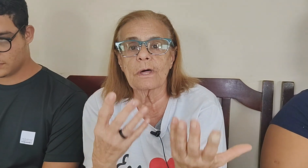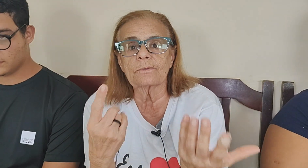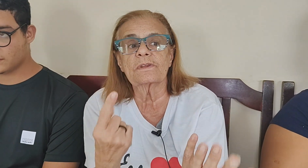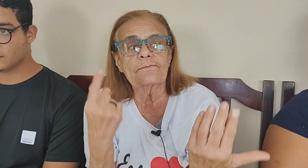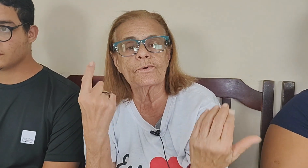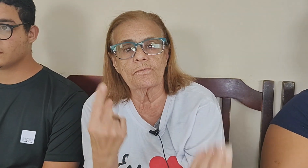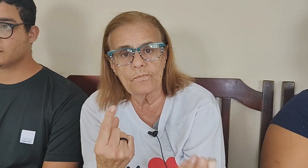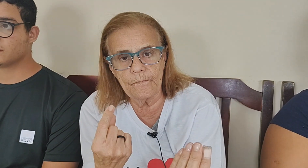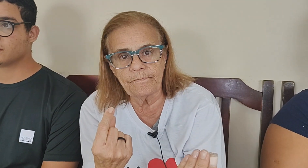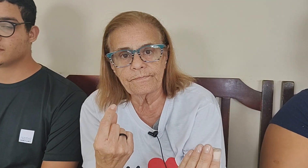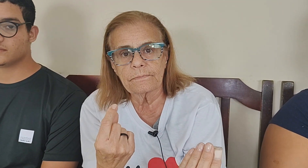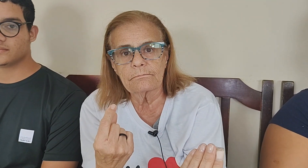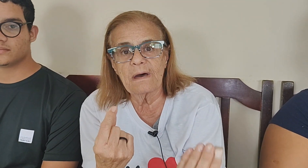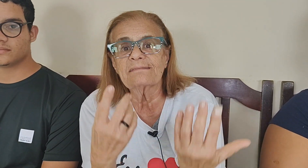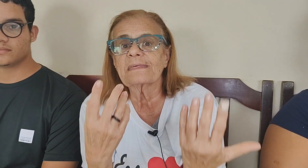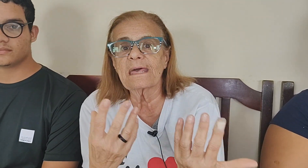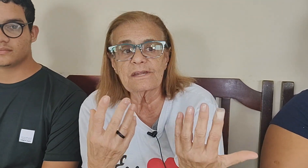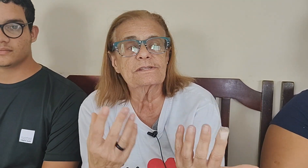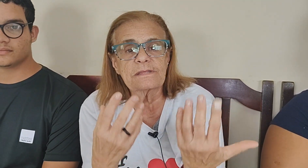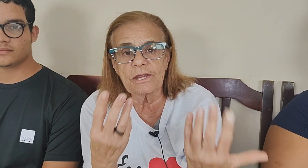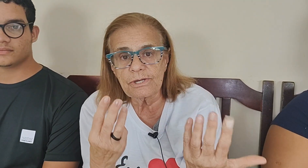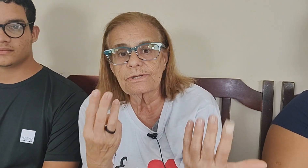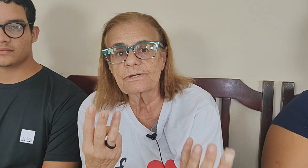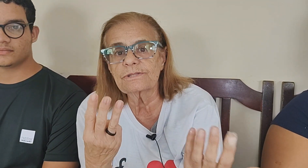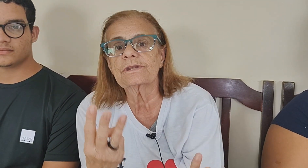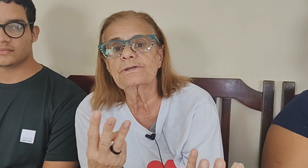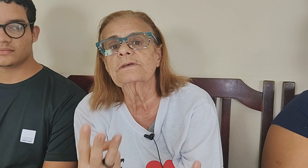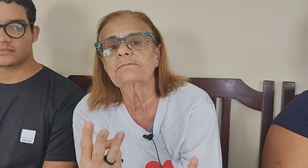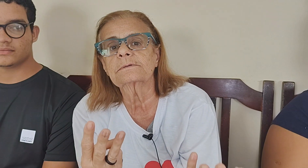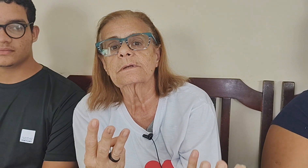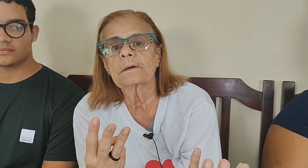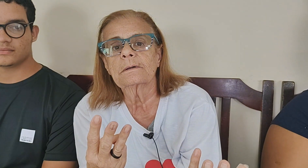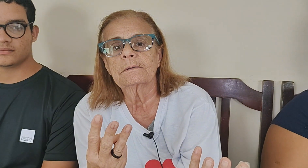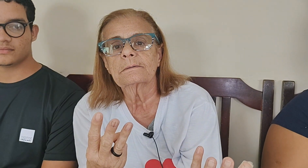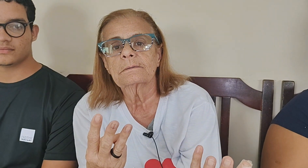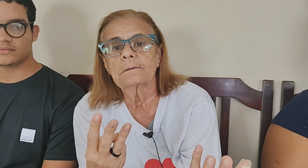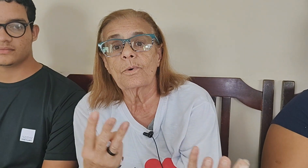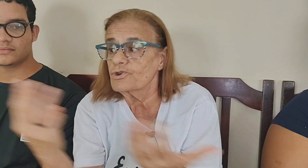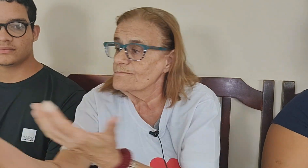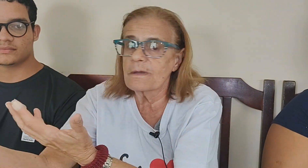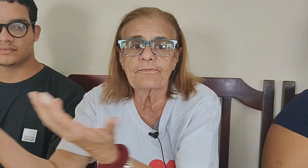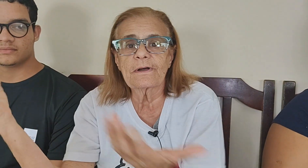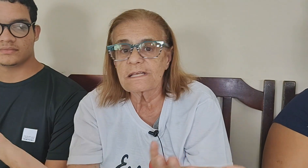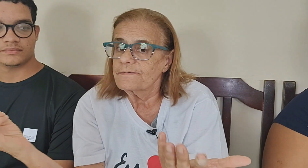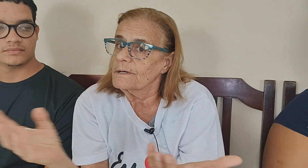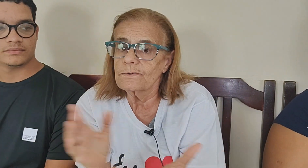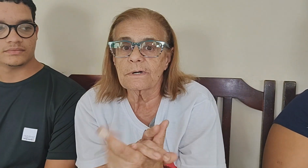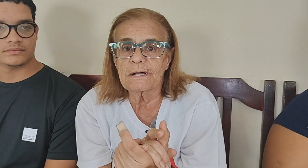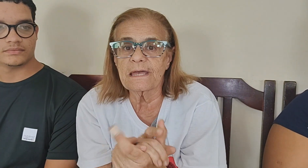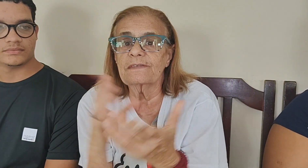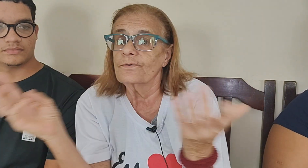dar no nível 1 matéria de três níveis. Hoje mesmo foi classificador, que é nível